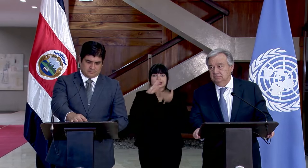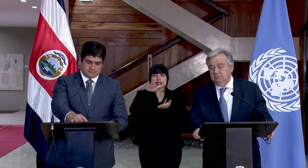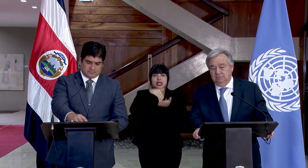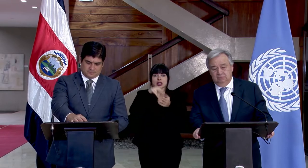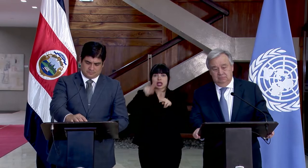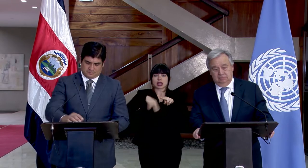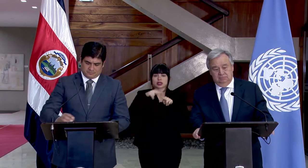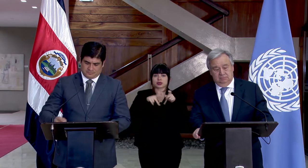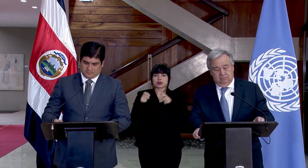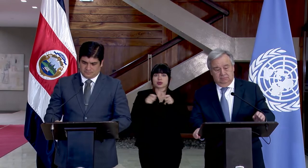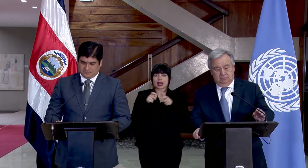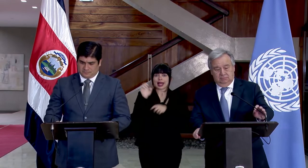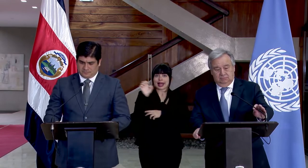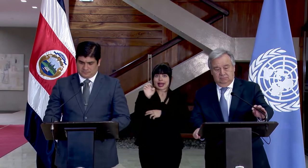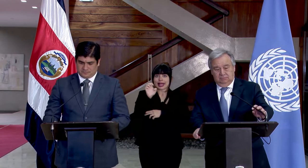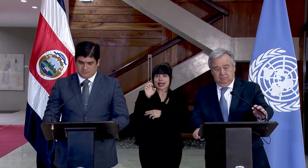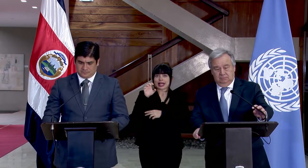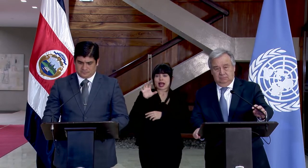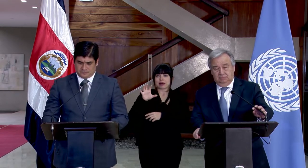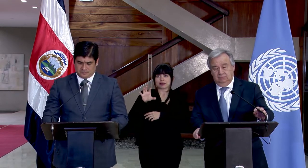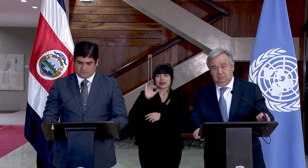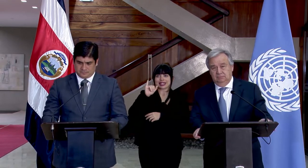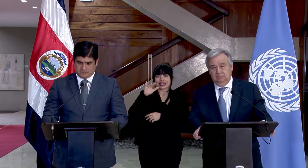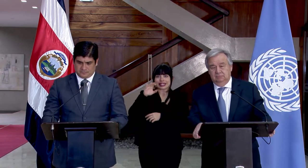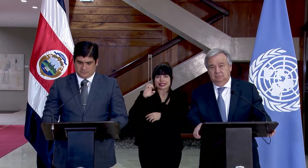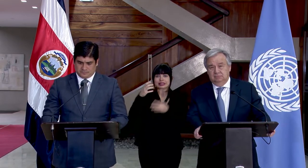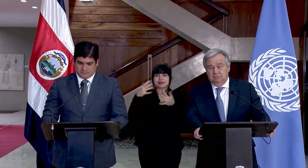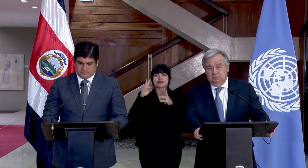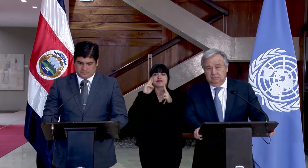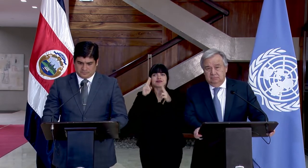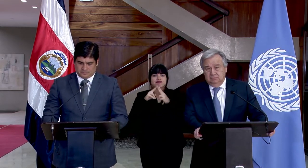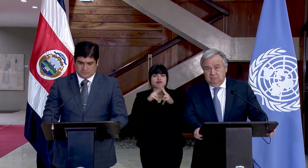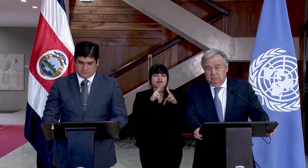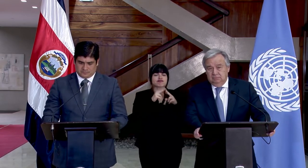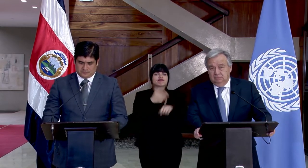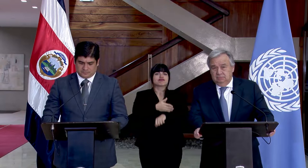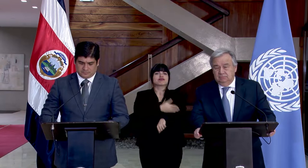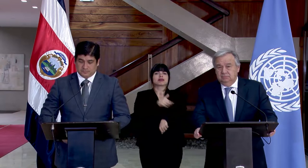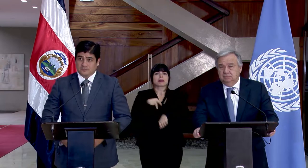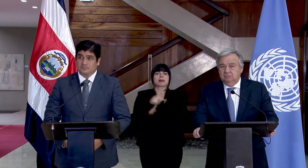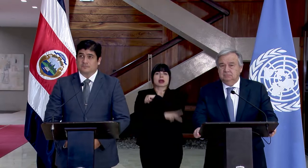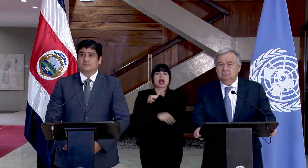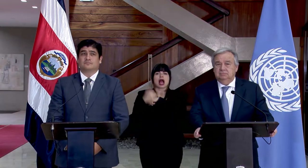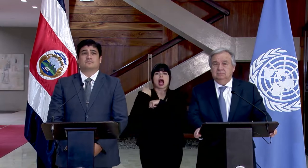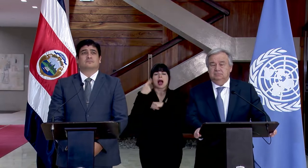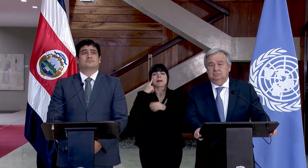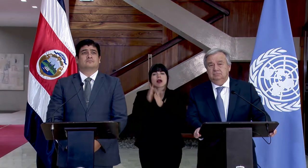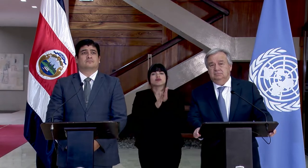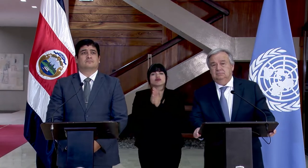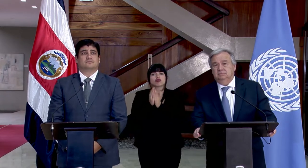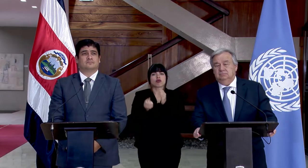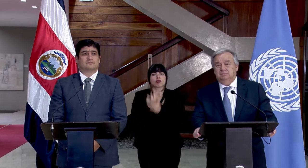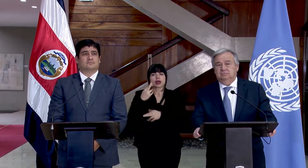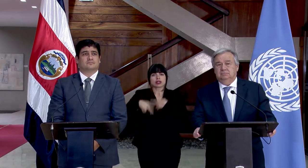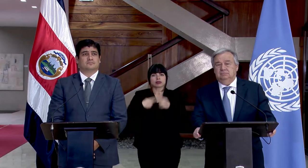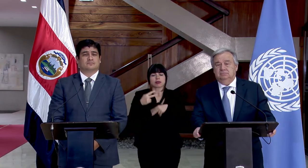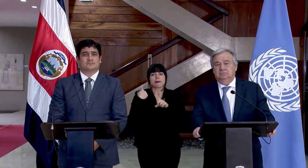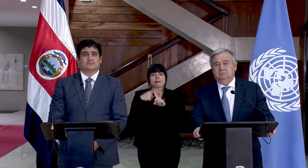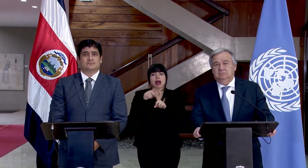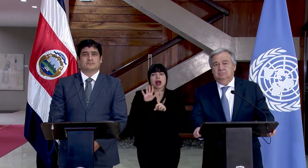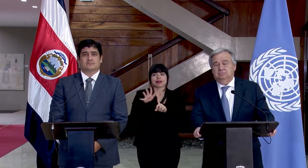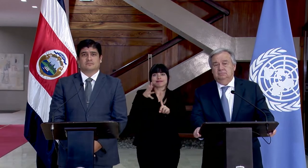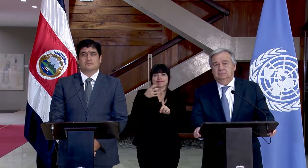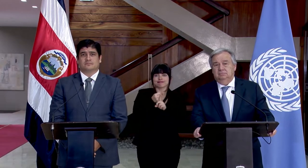Nacional del Control de Energía del ICE, donde pudo conocer los avances de nuestro país en el aprovechamiento de las fuentes renovables y el